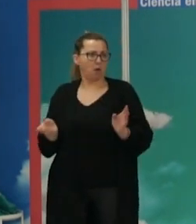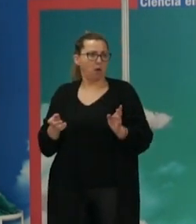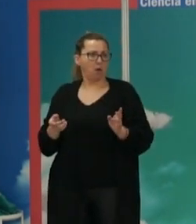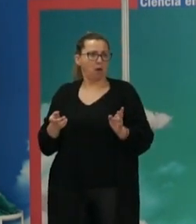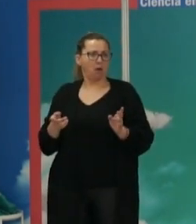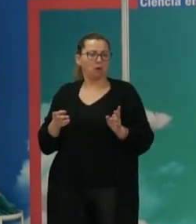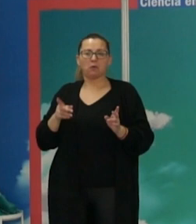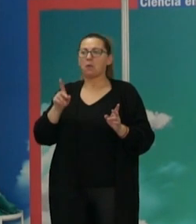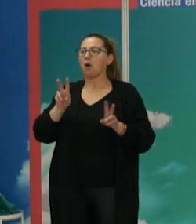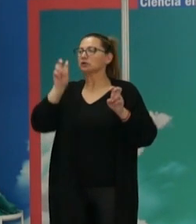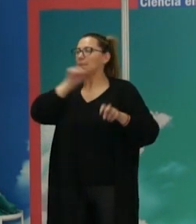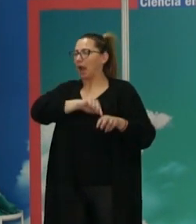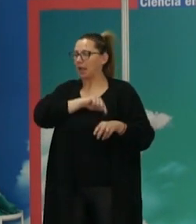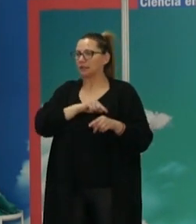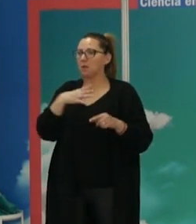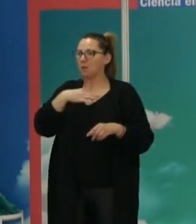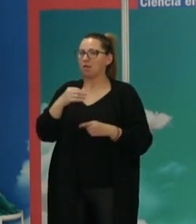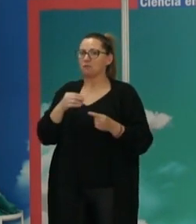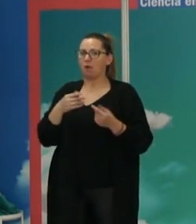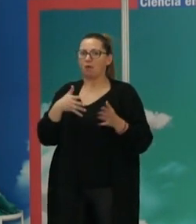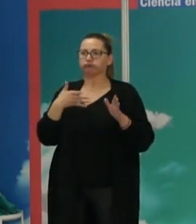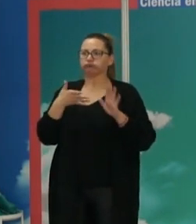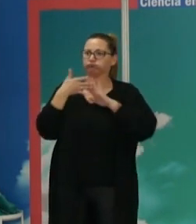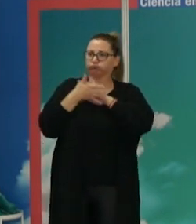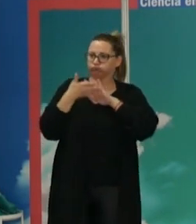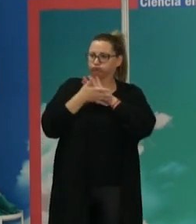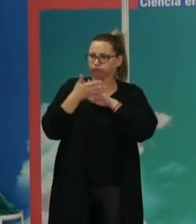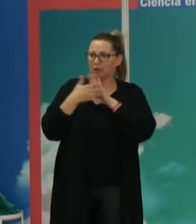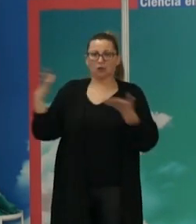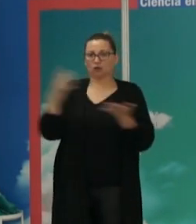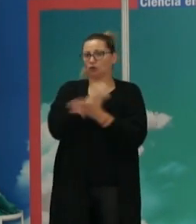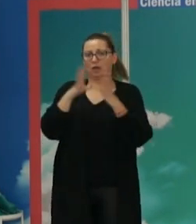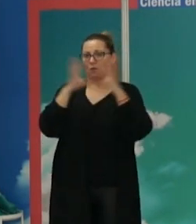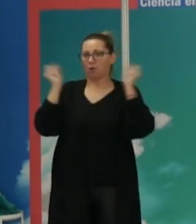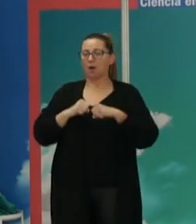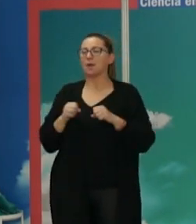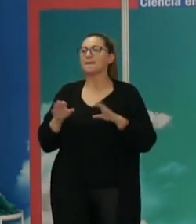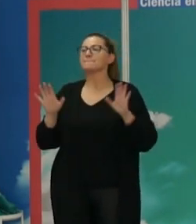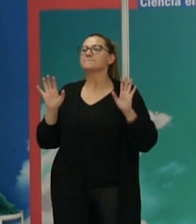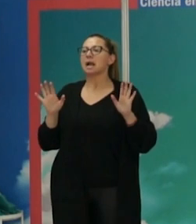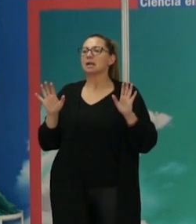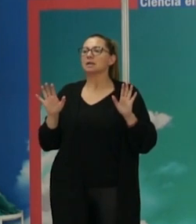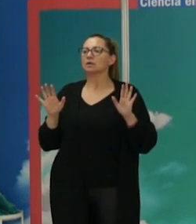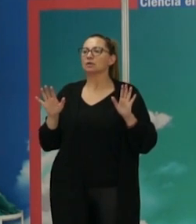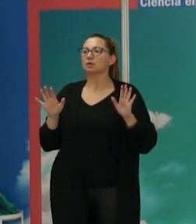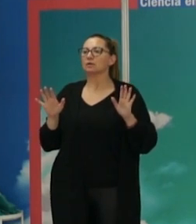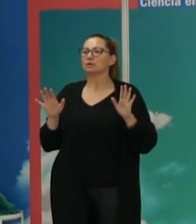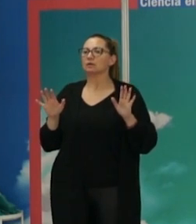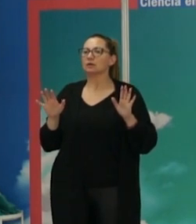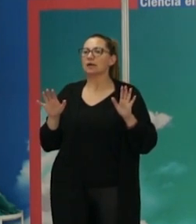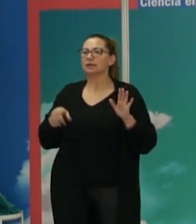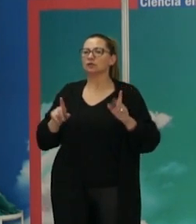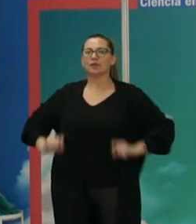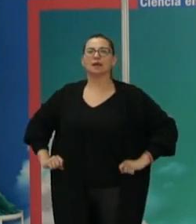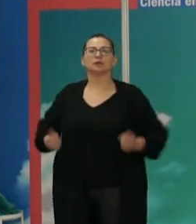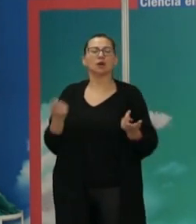ética, obviamente, y hasta probablemente estemos casi todos de acuerdo. La cuestión, no me estoy planteando, no es de naturaleza ética